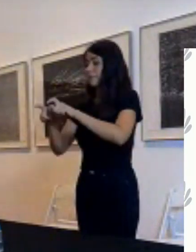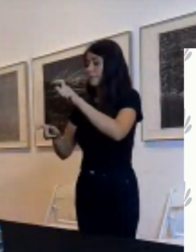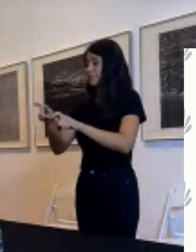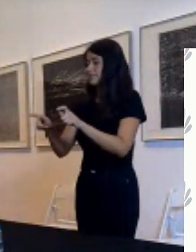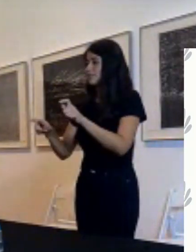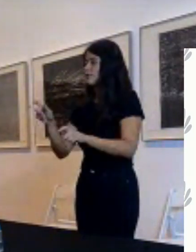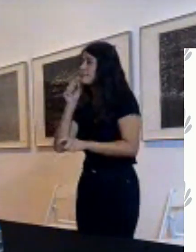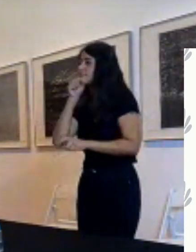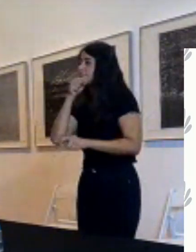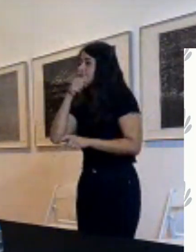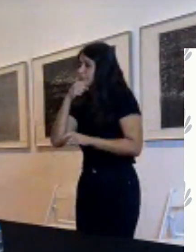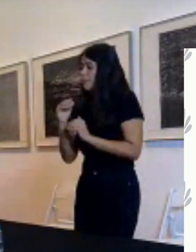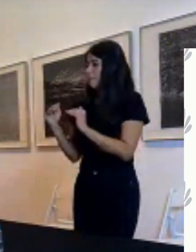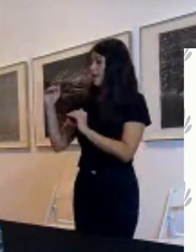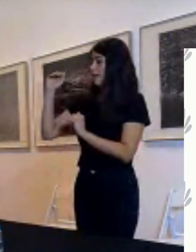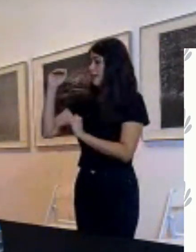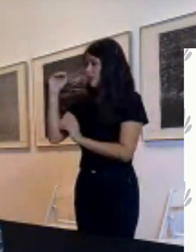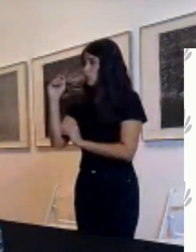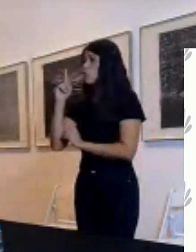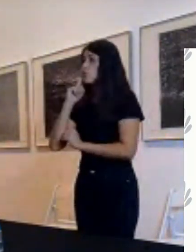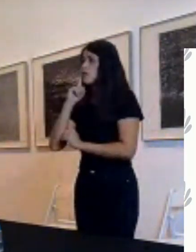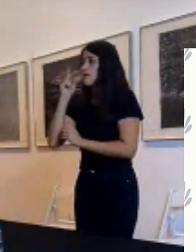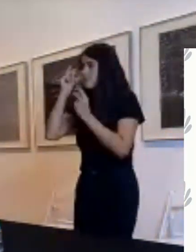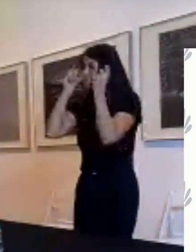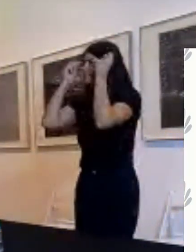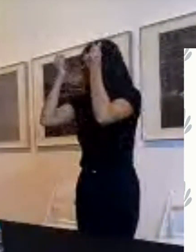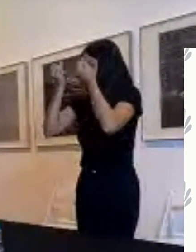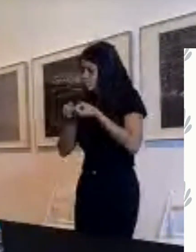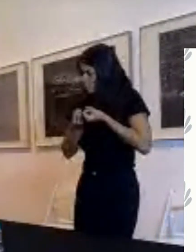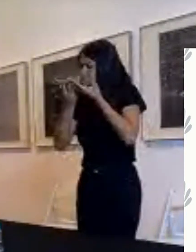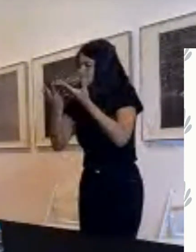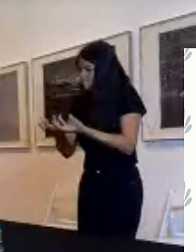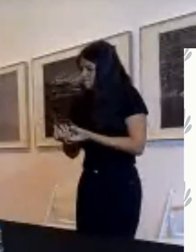las personas mayores tienen la posibilidad de volverse creativos y de descubrir